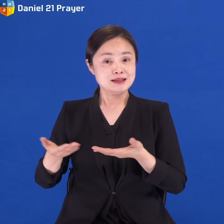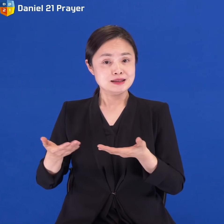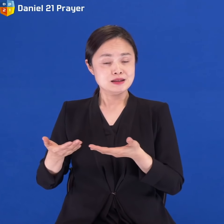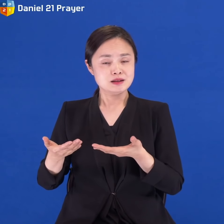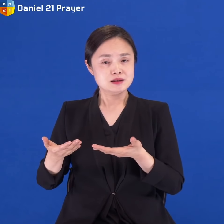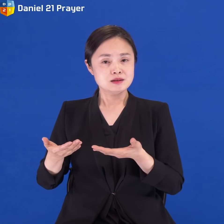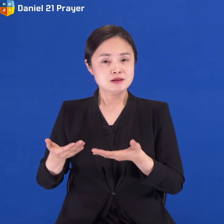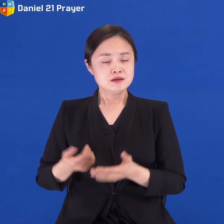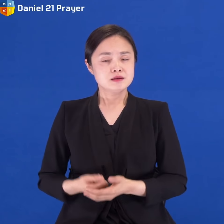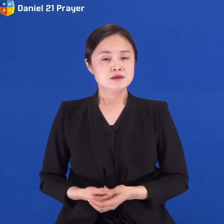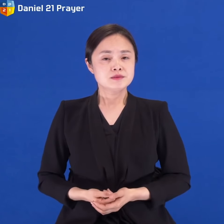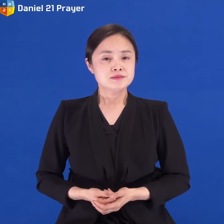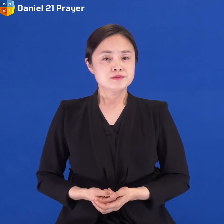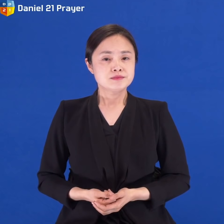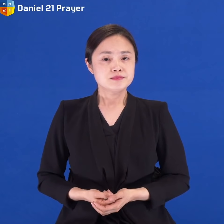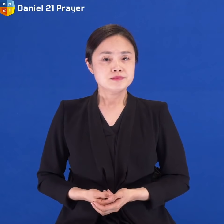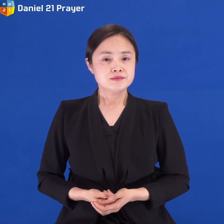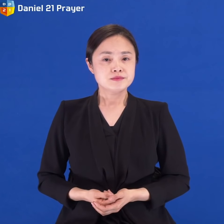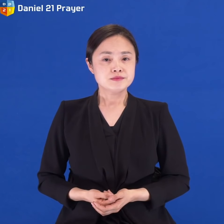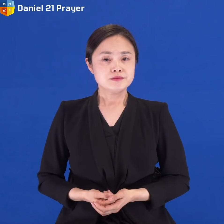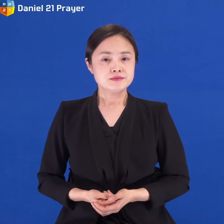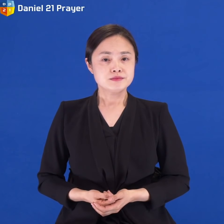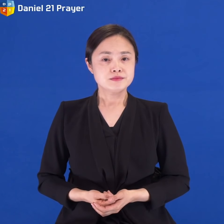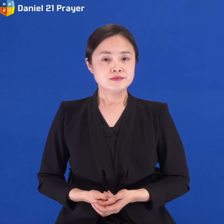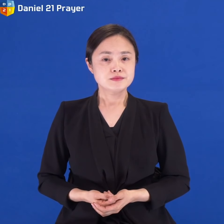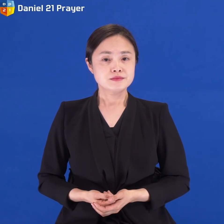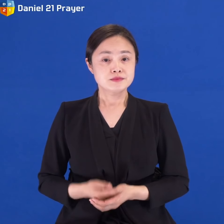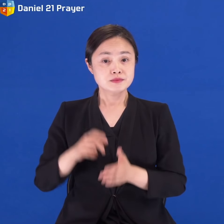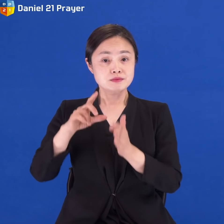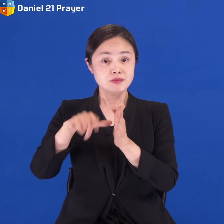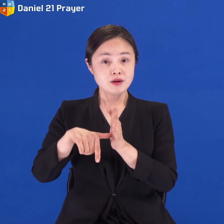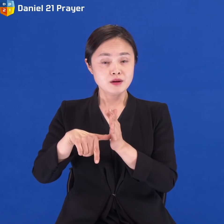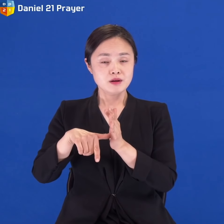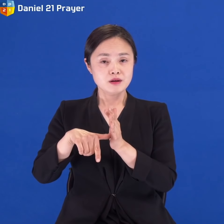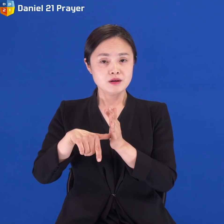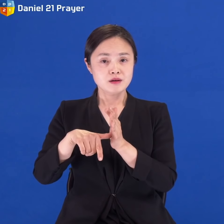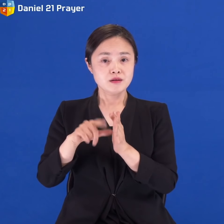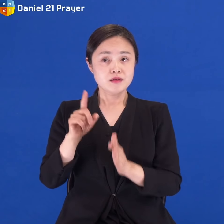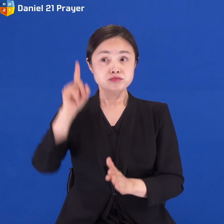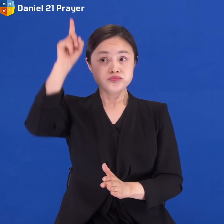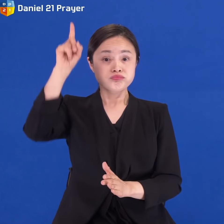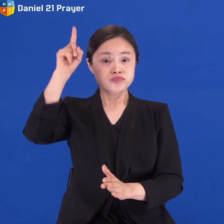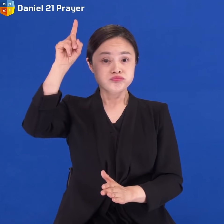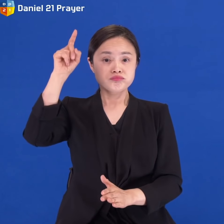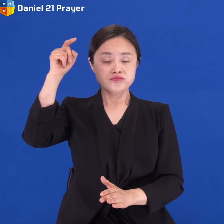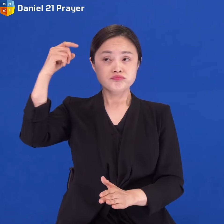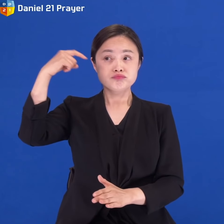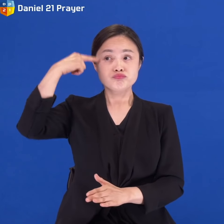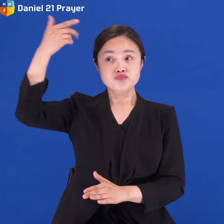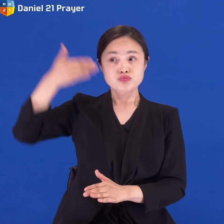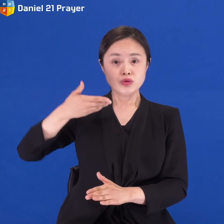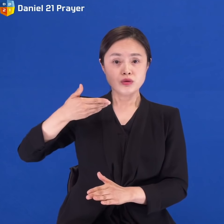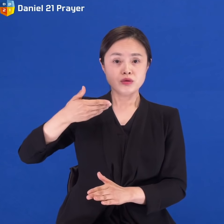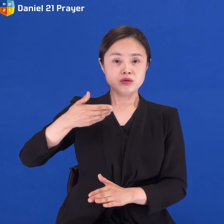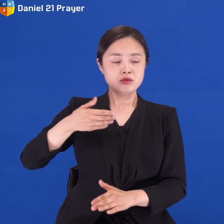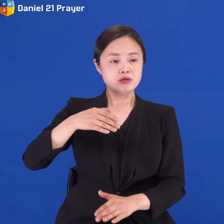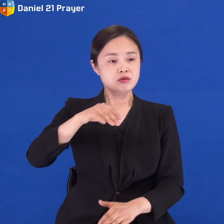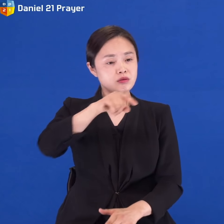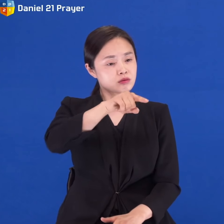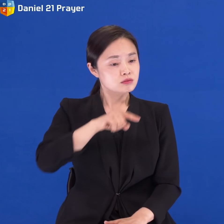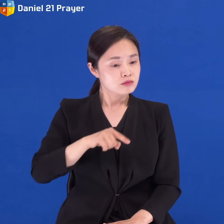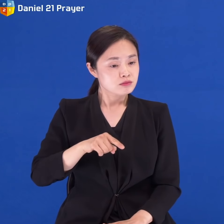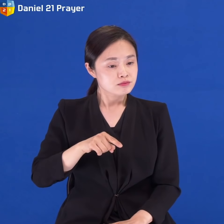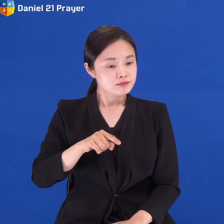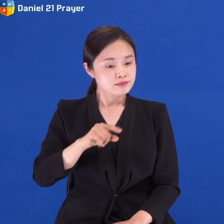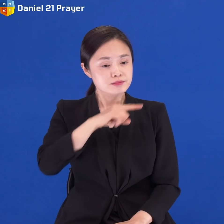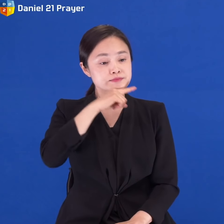물어보는 상사의 말에 생리대가 뭐예요? 라고 하다가 제가